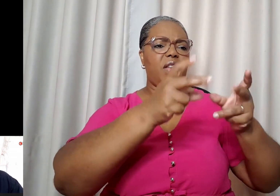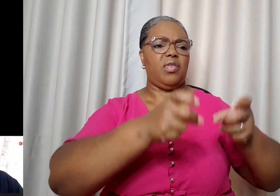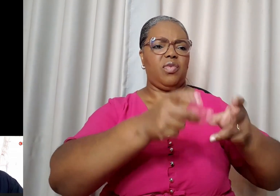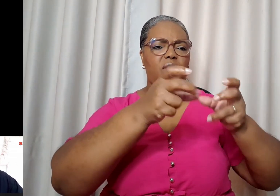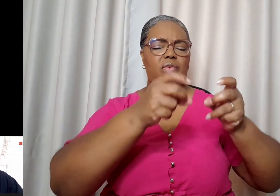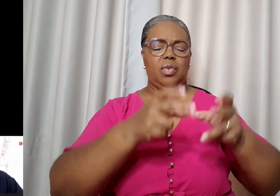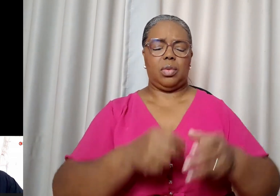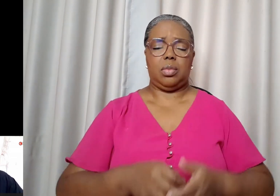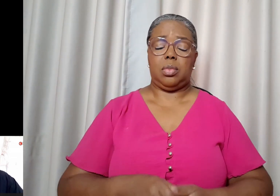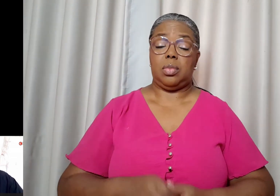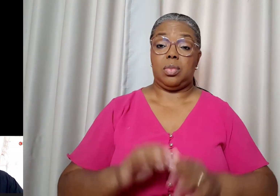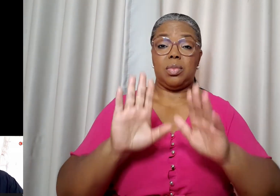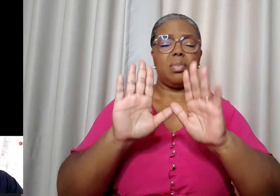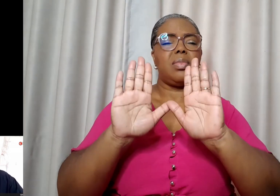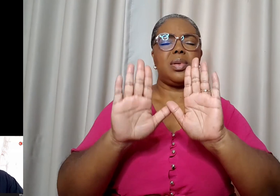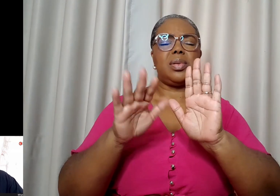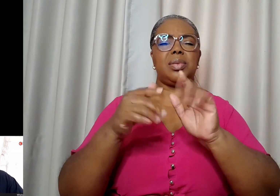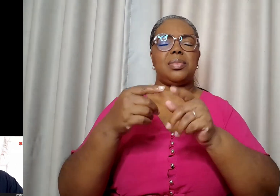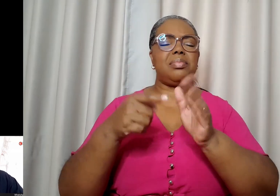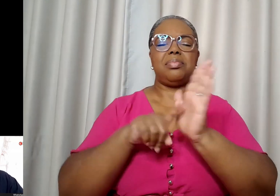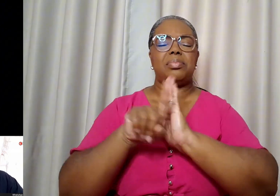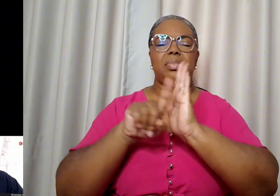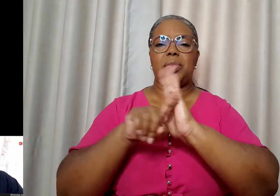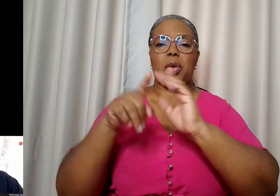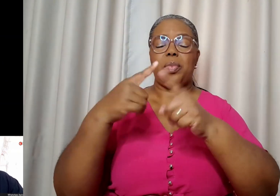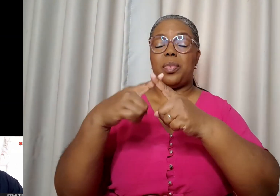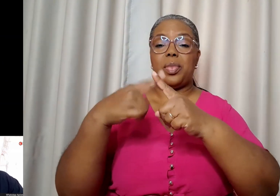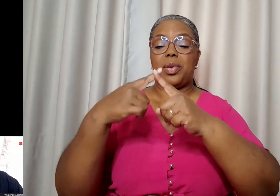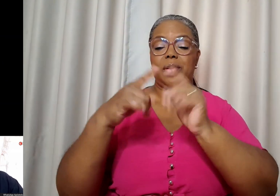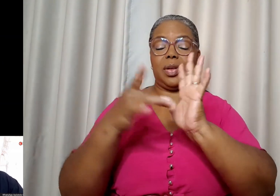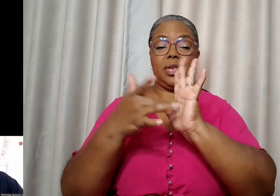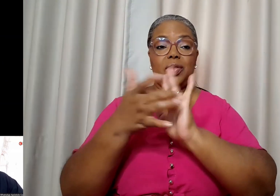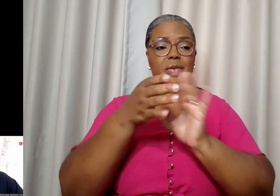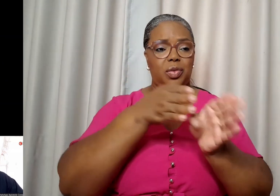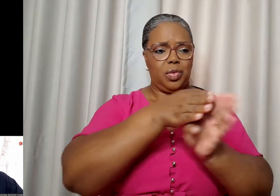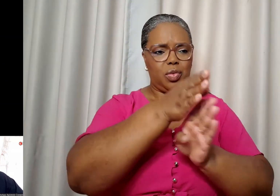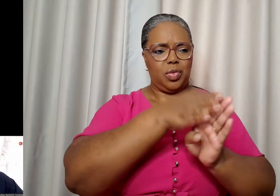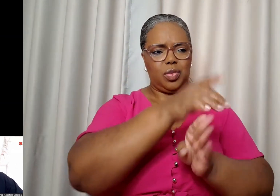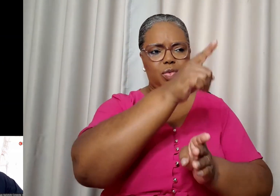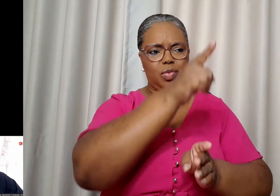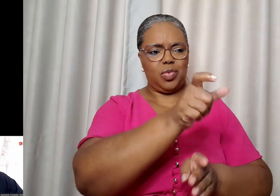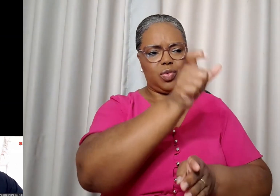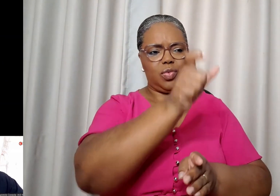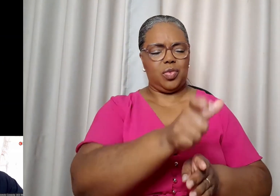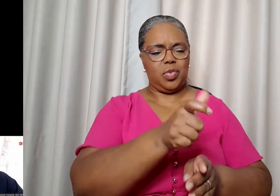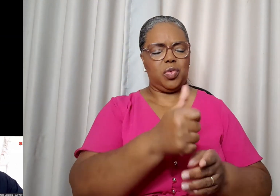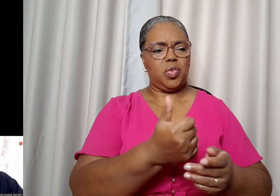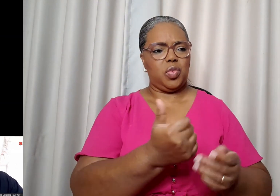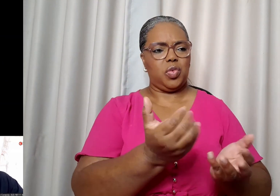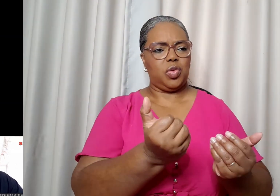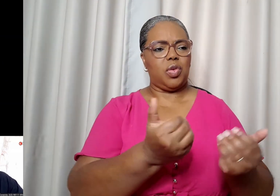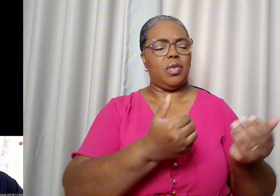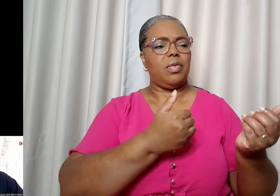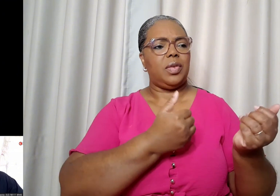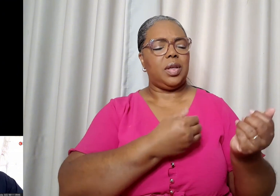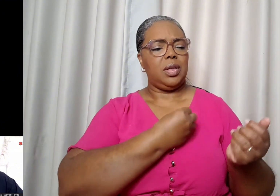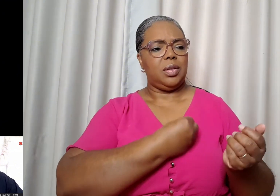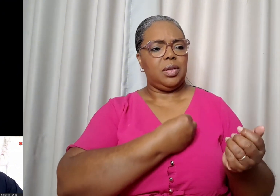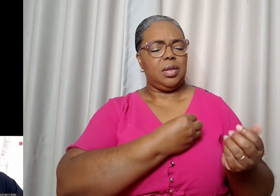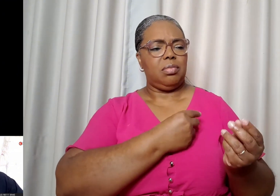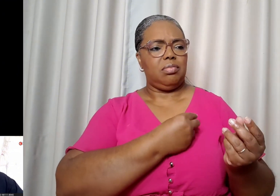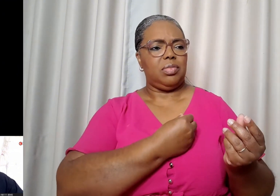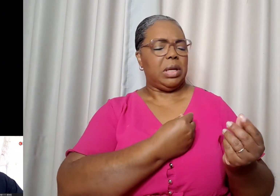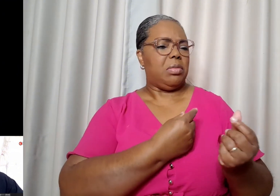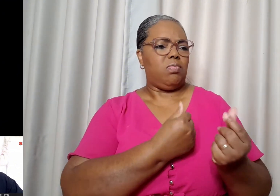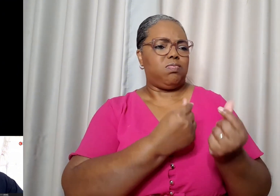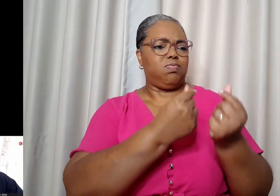rico? Porque quando a tua profissão e quando o dinheiro passaram a ser teu